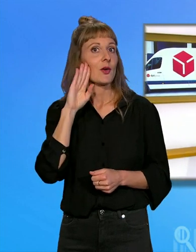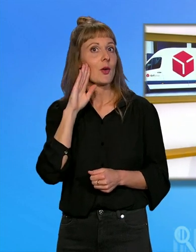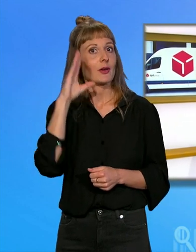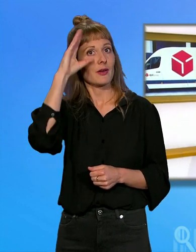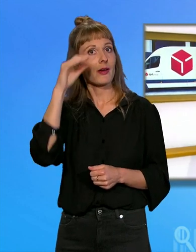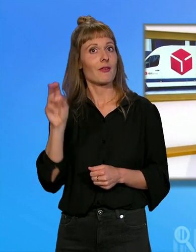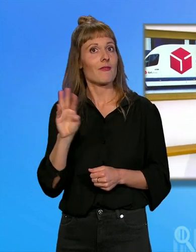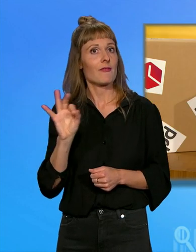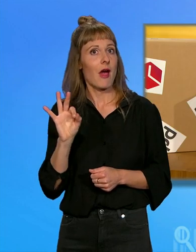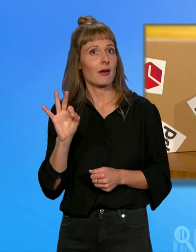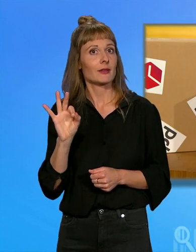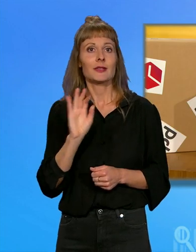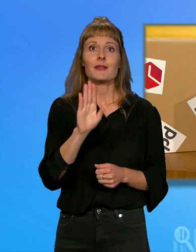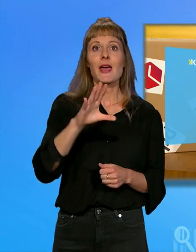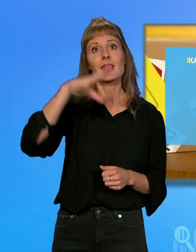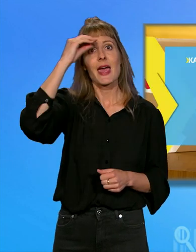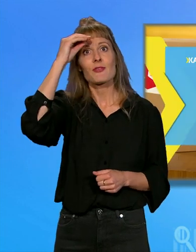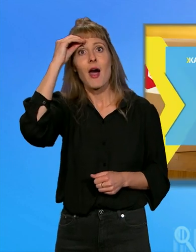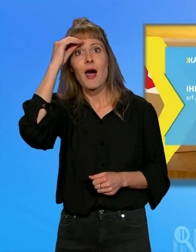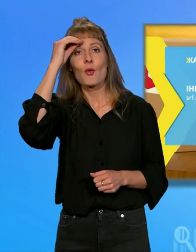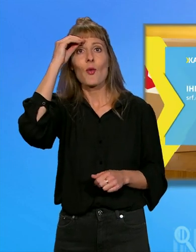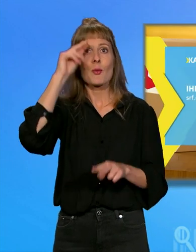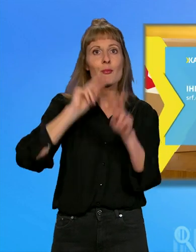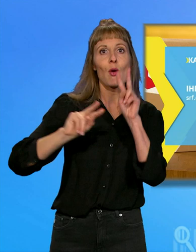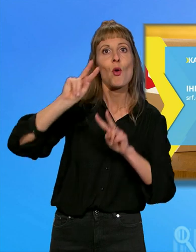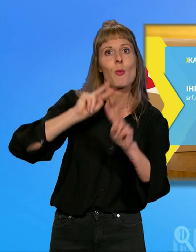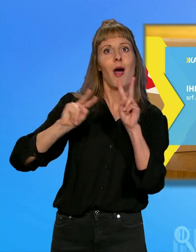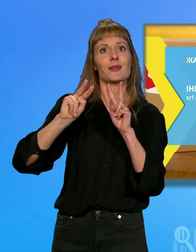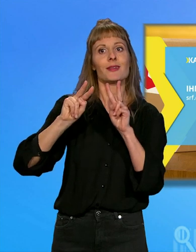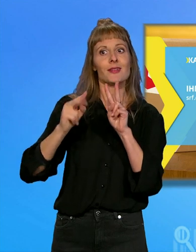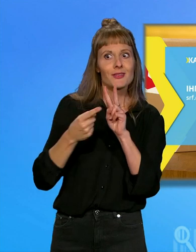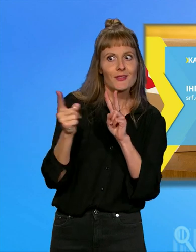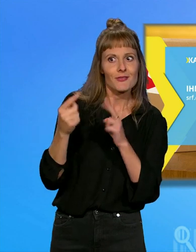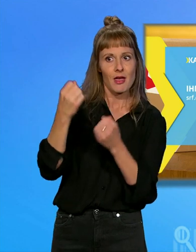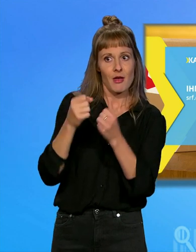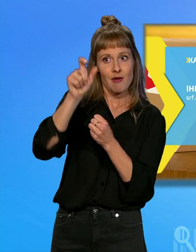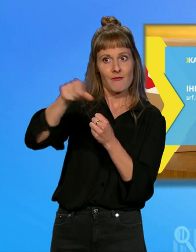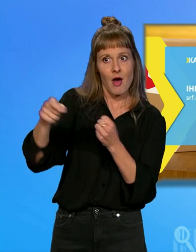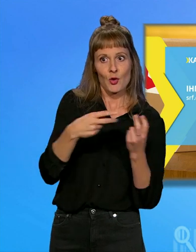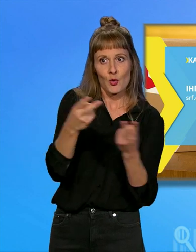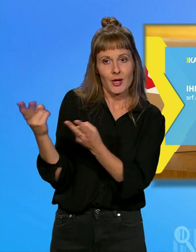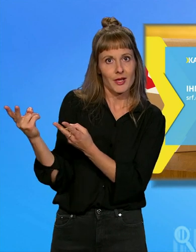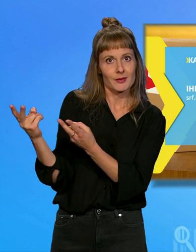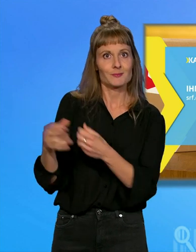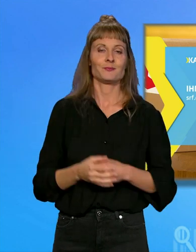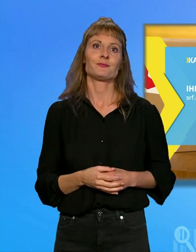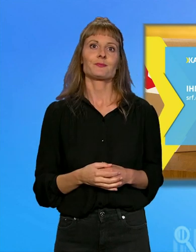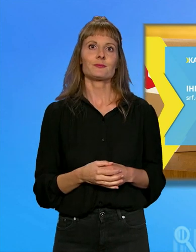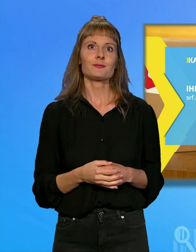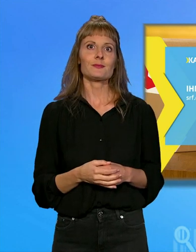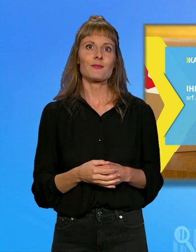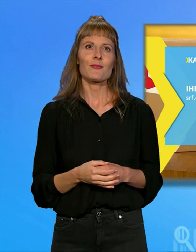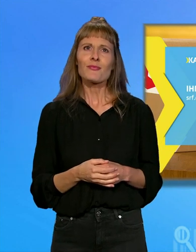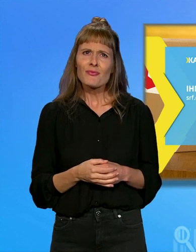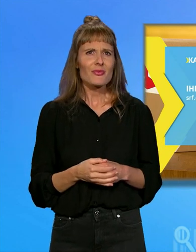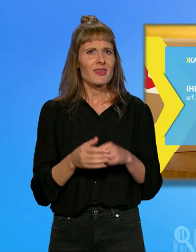eigenen Erfahrungen mit so Kurierfahrern? Fahrer, eure eigenen Beobachtungen im Zusammenhang mit DPD-Fahrern.